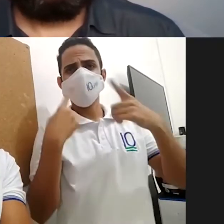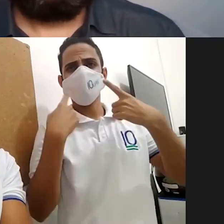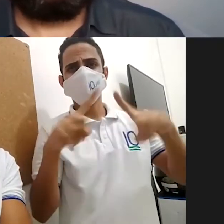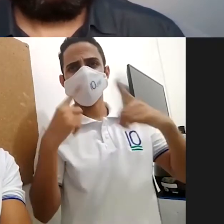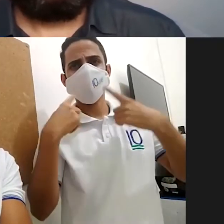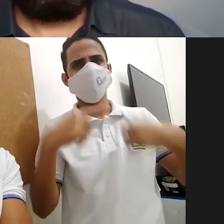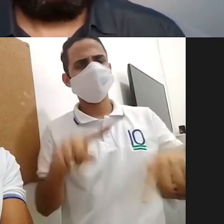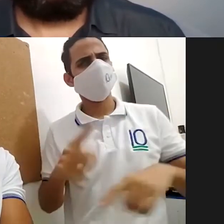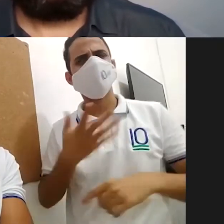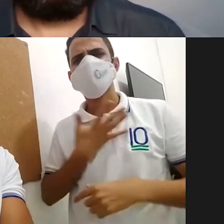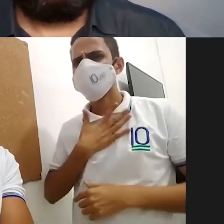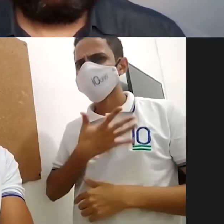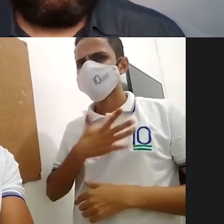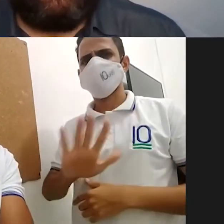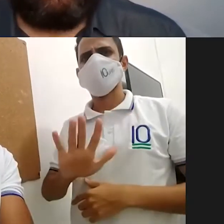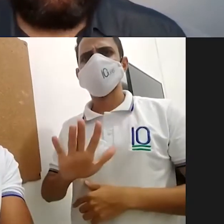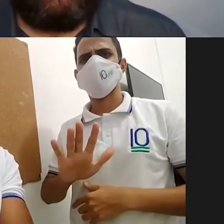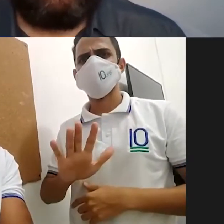estou